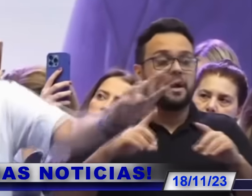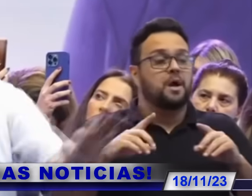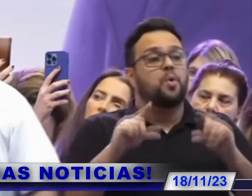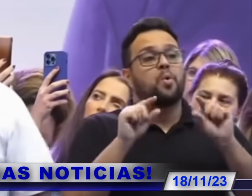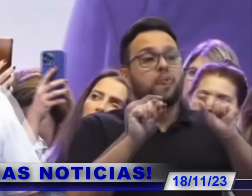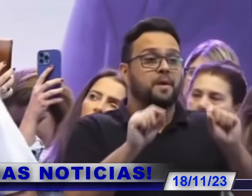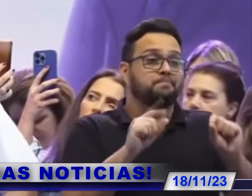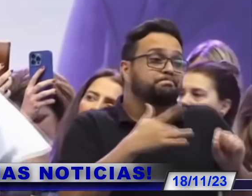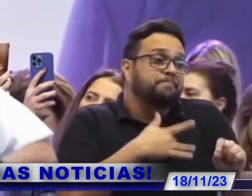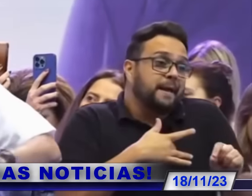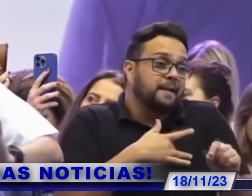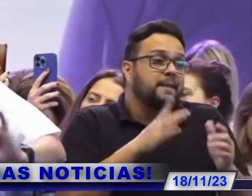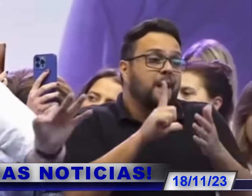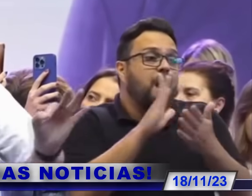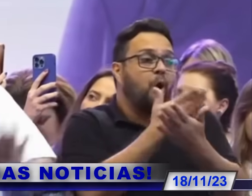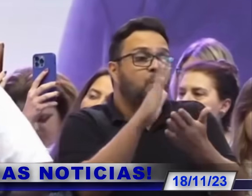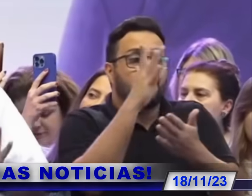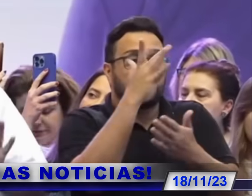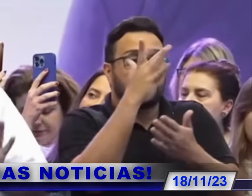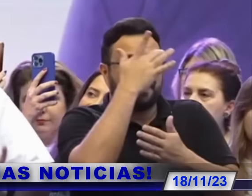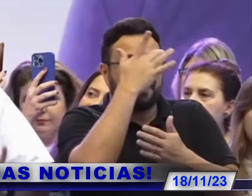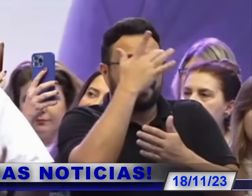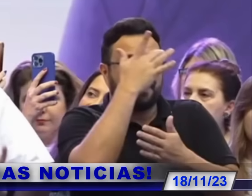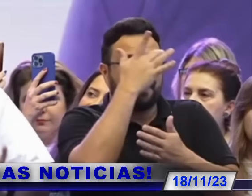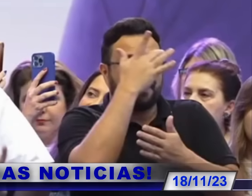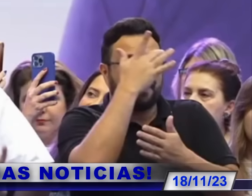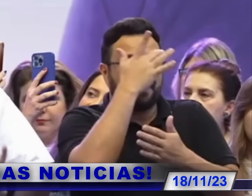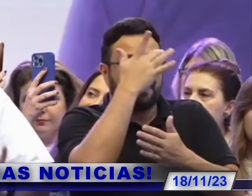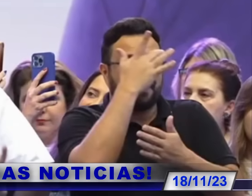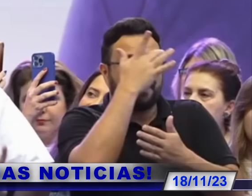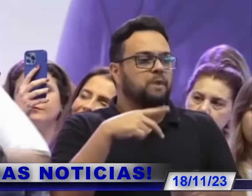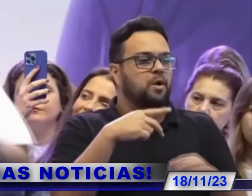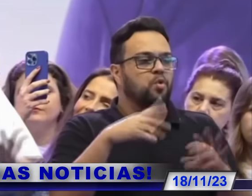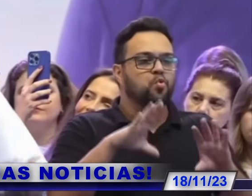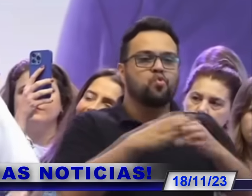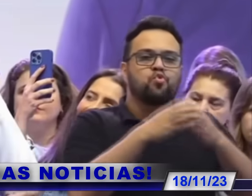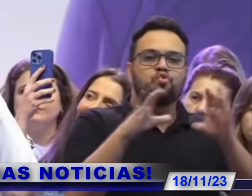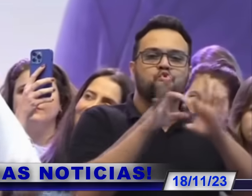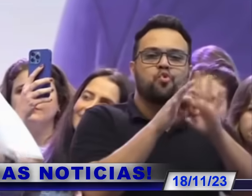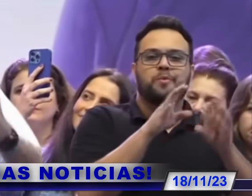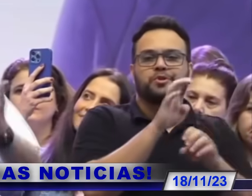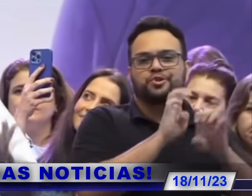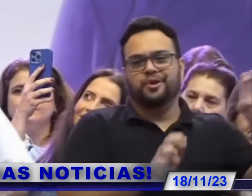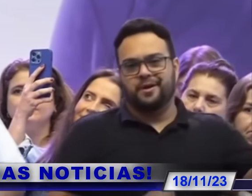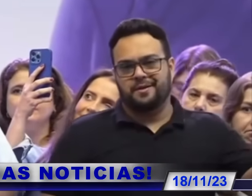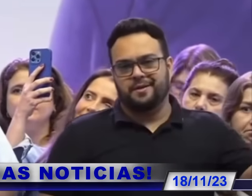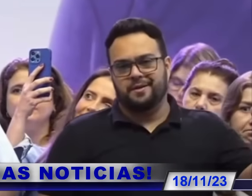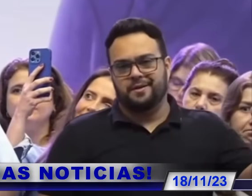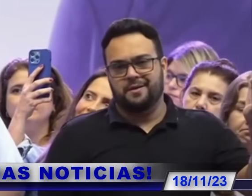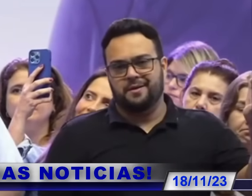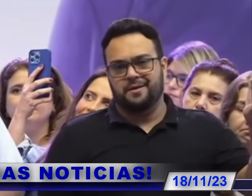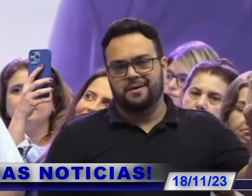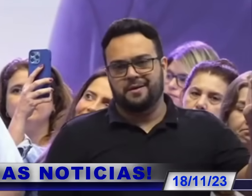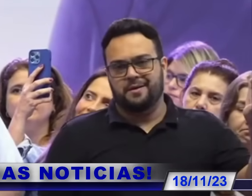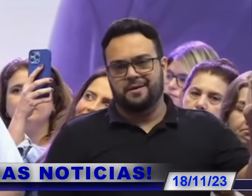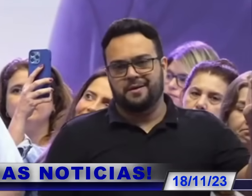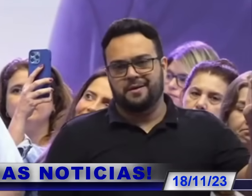ter se vendido. Porque se Jesus tinha 12, um o traiu. Nós temos 99 e uns 10 vão trair